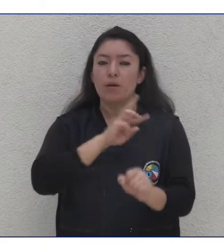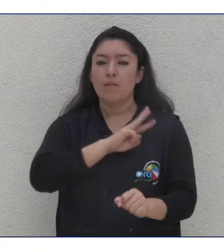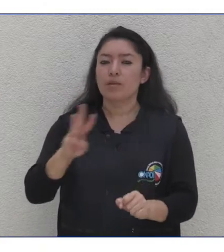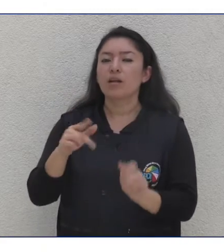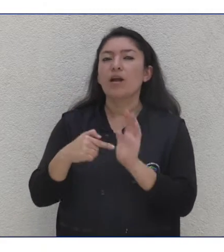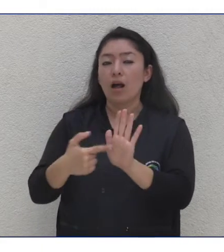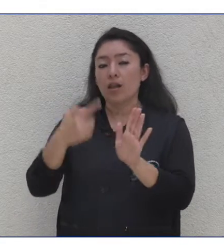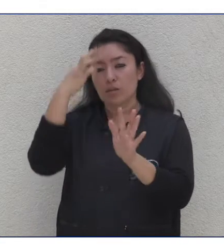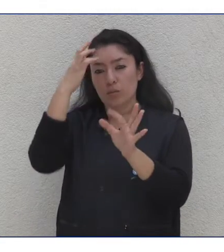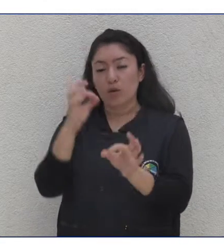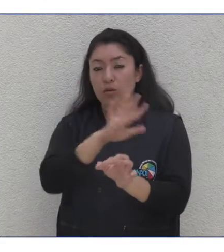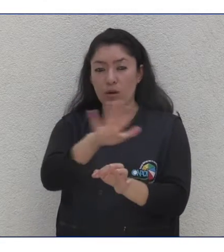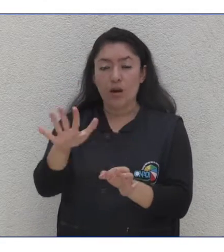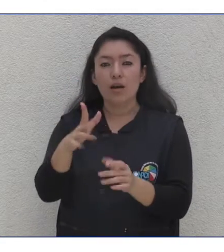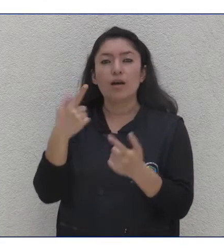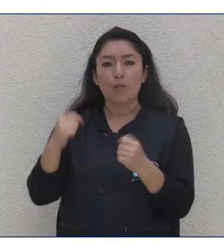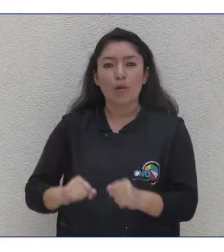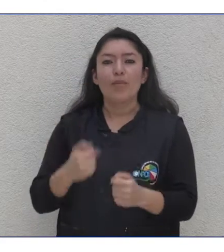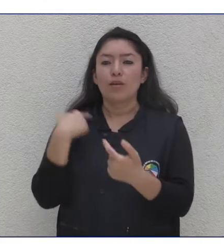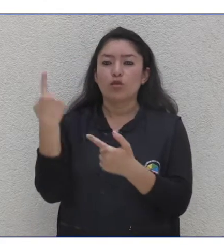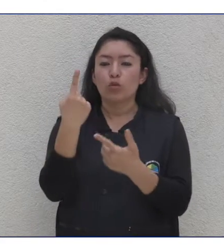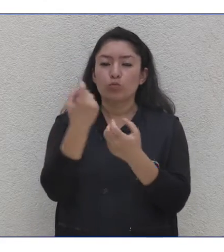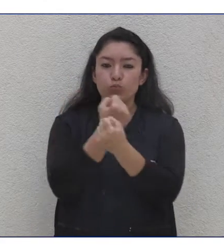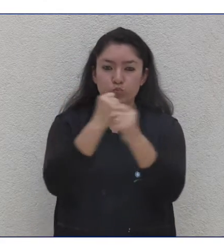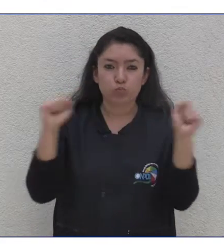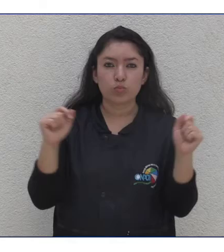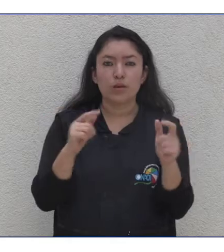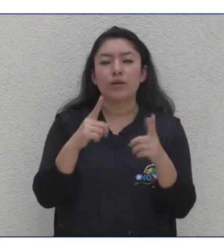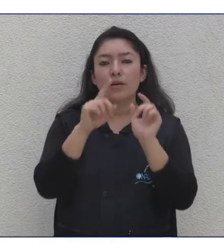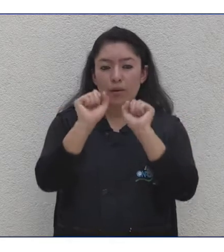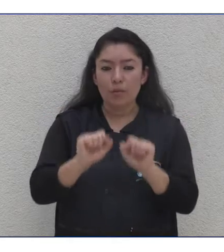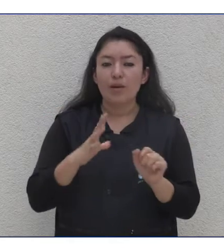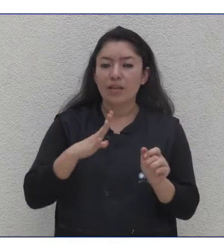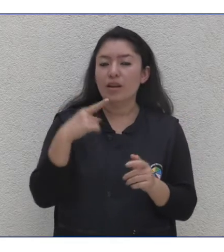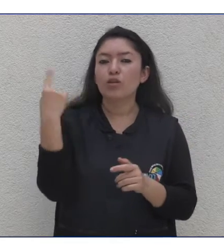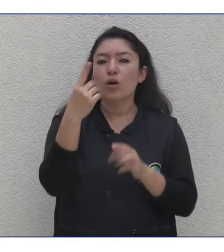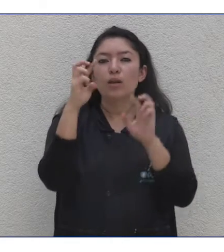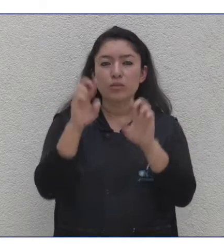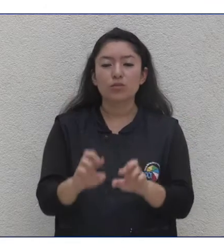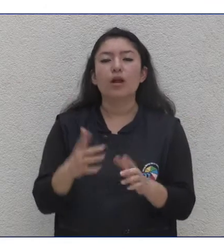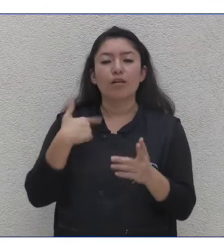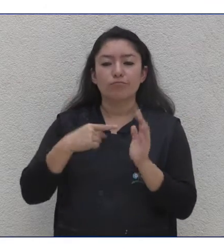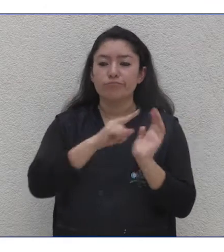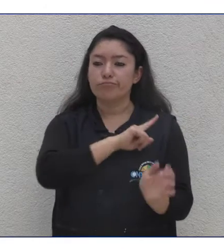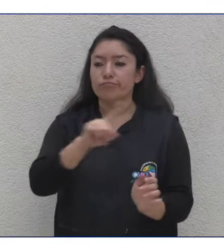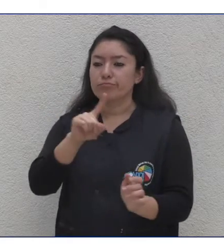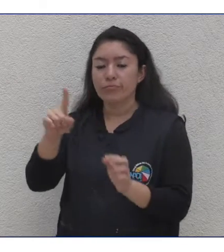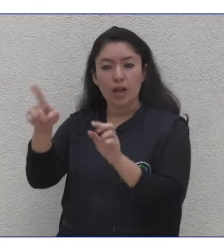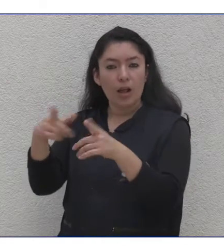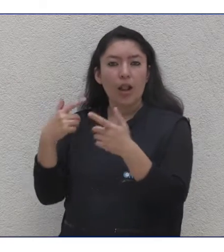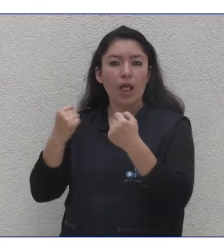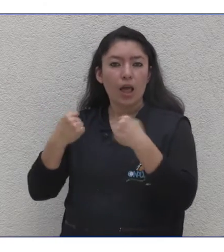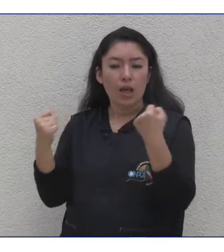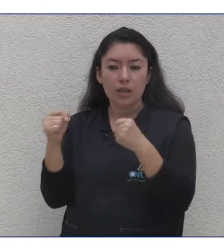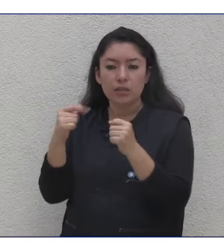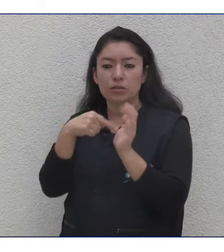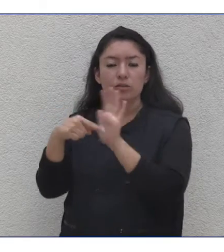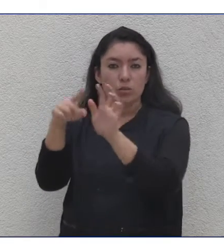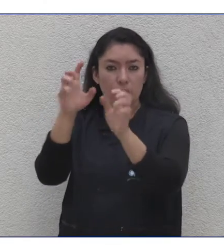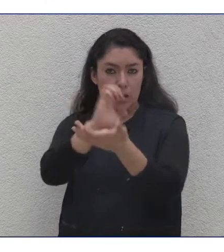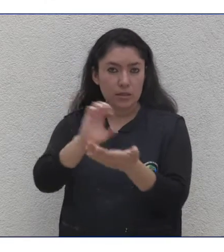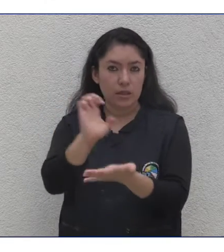texto constitucional determina que la soberanía radica en el pueblo, el que la delega para su ejercicio en los organismos del Estado, y que